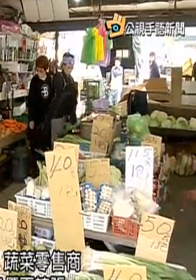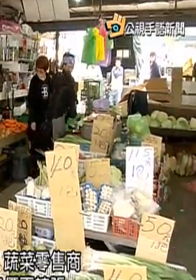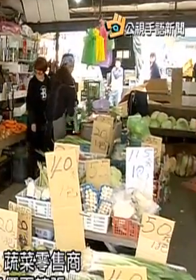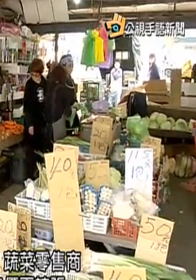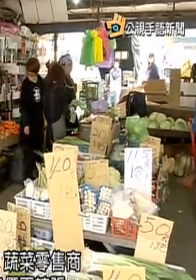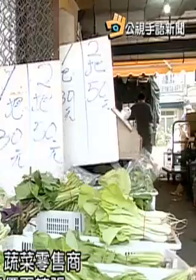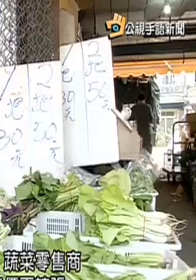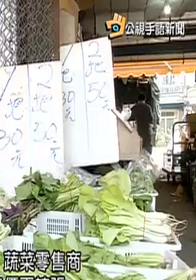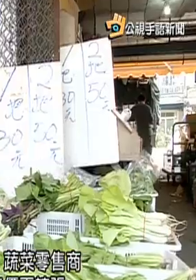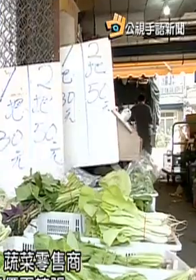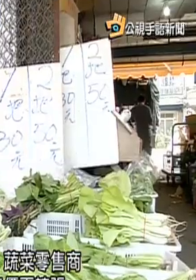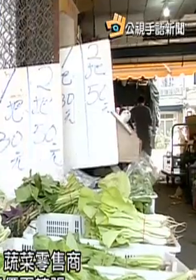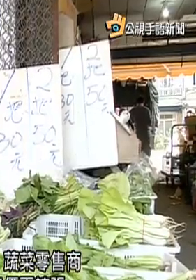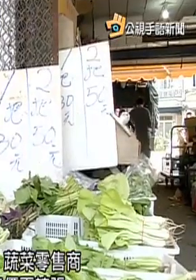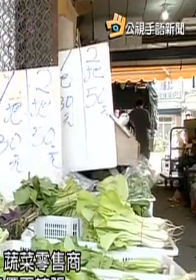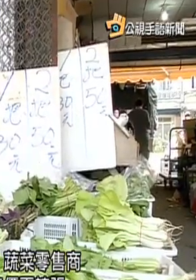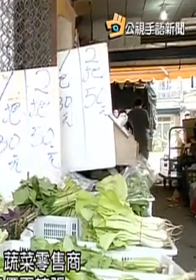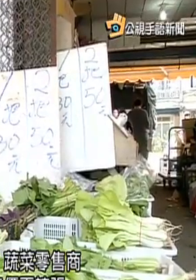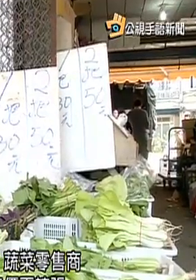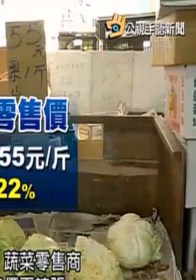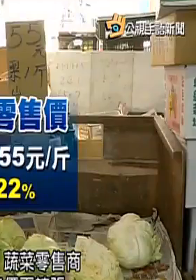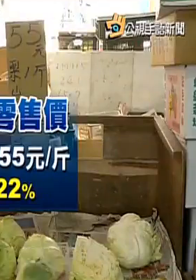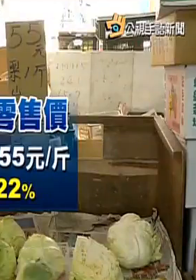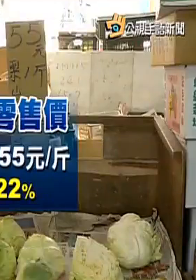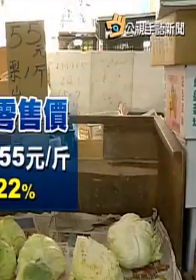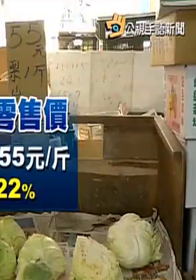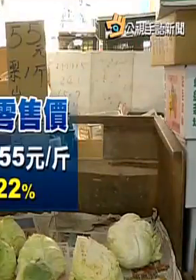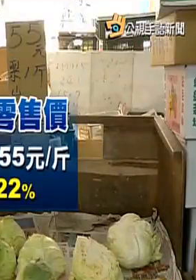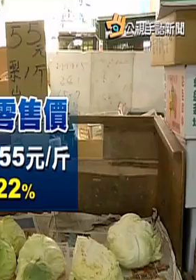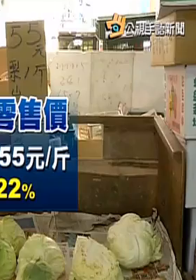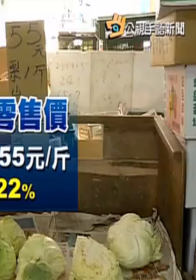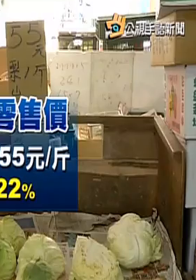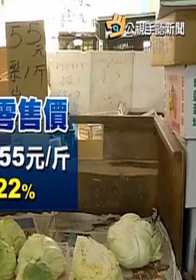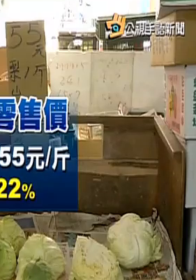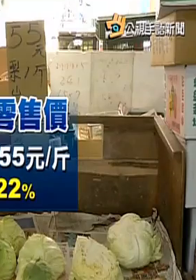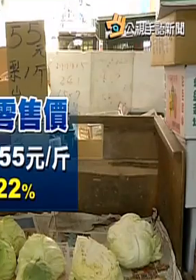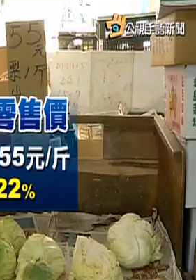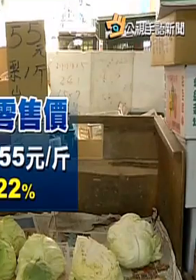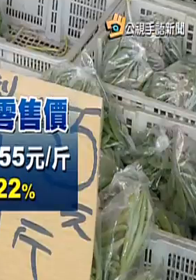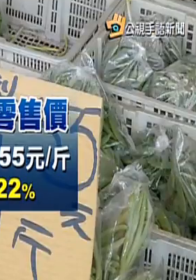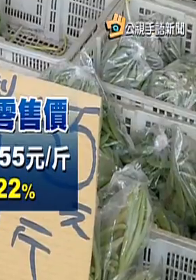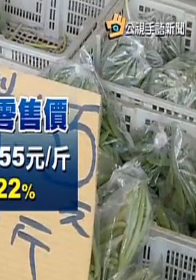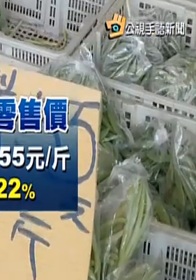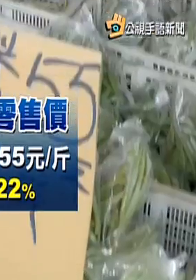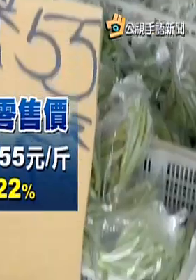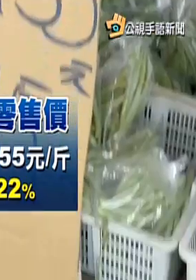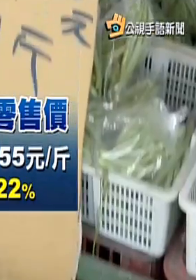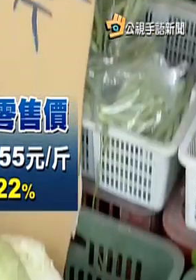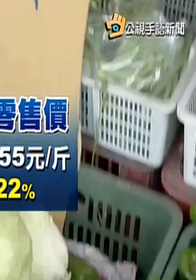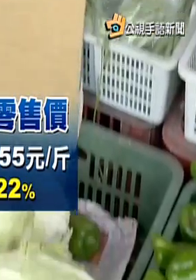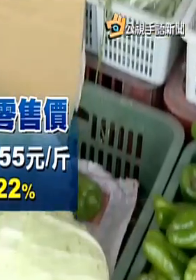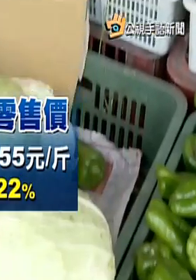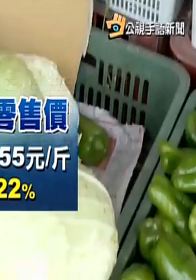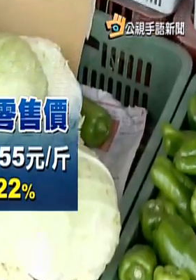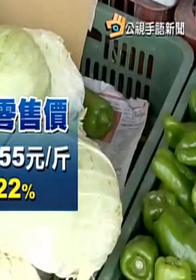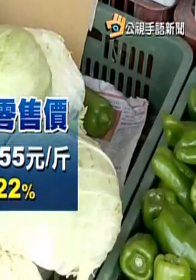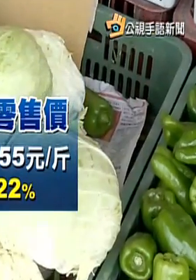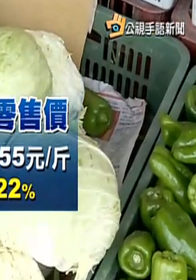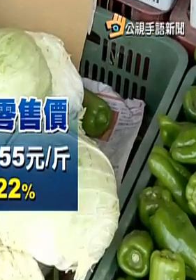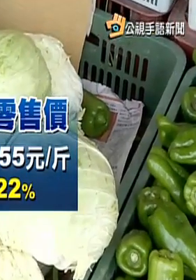菜零售商成本垫高，售价更夸张。高丽菜零售价一路涨，半个月前每斤45块，现在涨到55元，涨幅